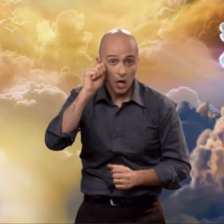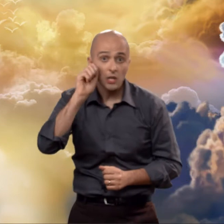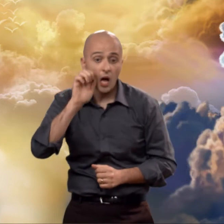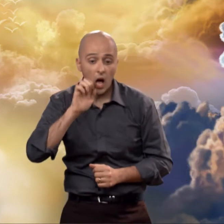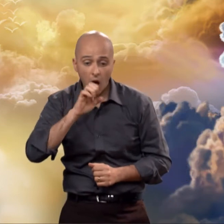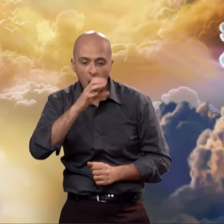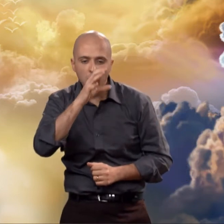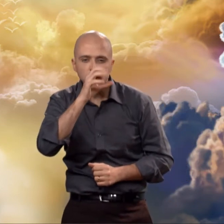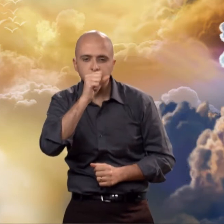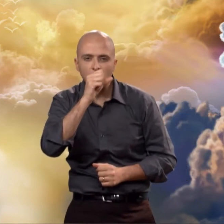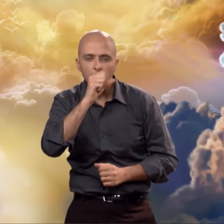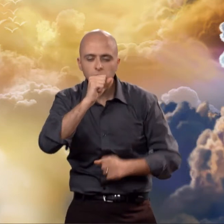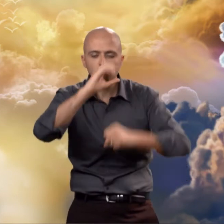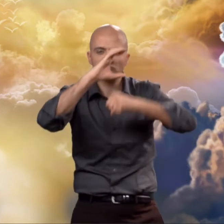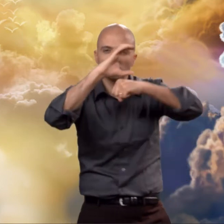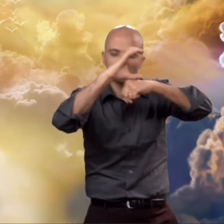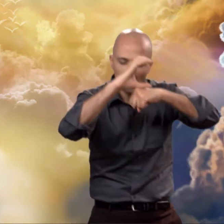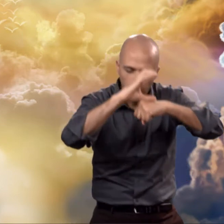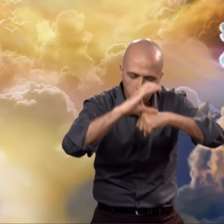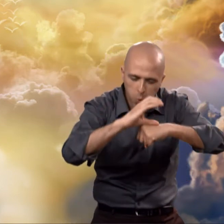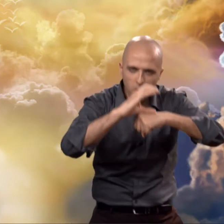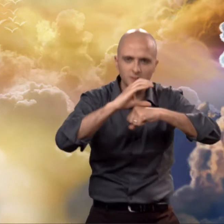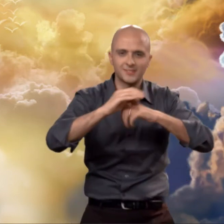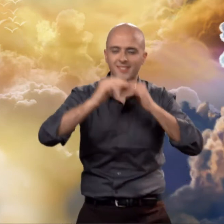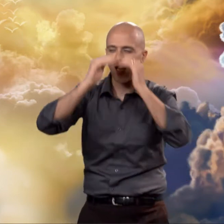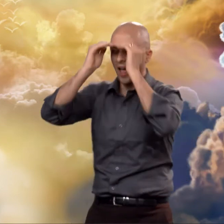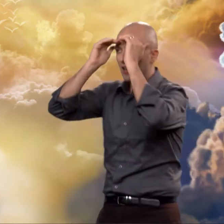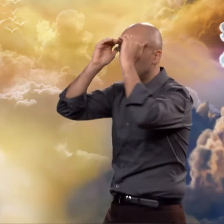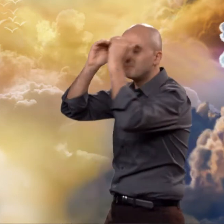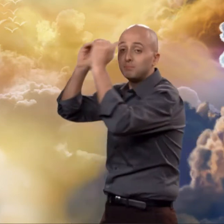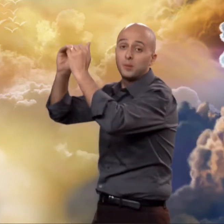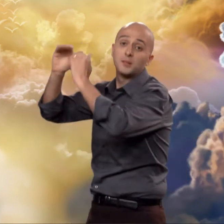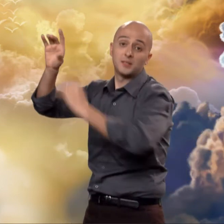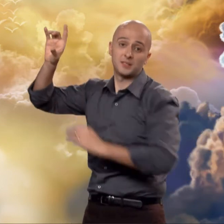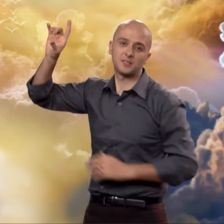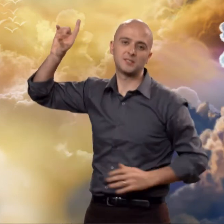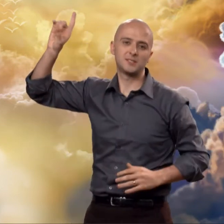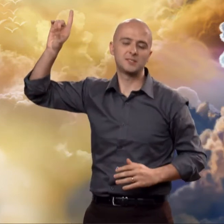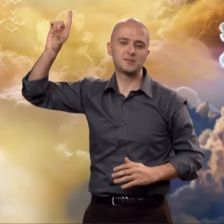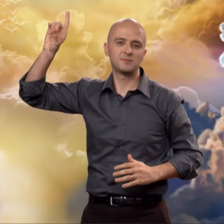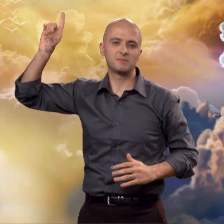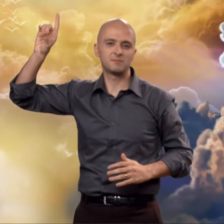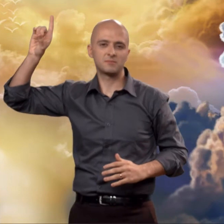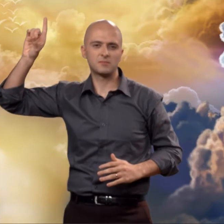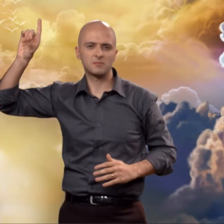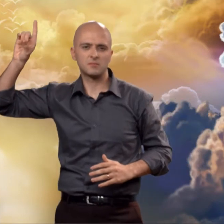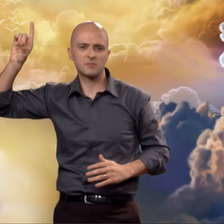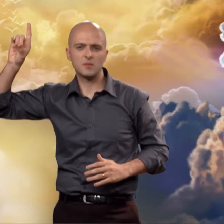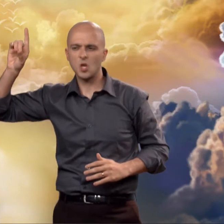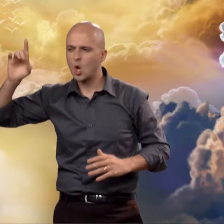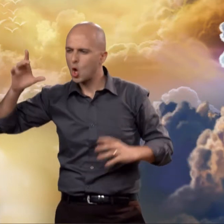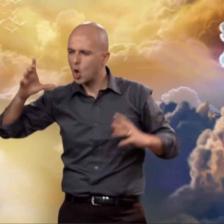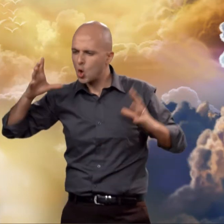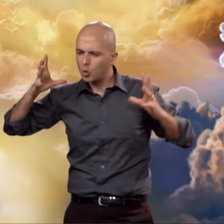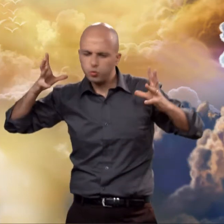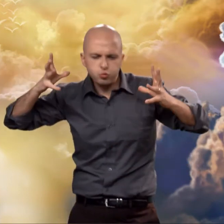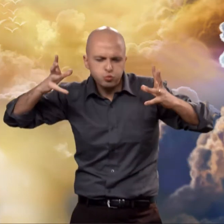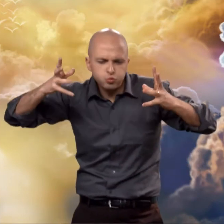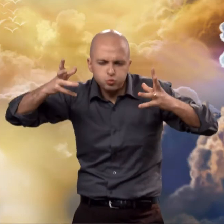eterno distinguirão o povo de Deus antes do retorno de Cristo. Aqui está a perseverança dos santos, daqueles